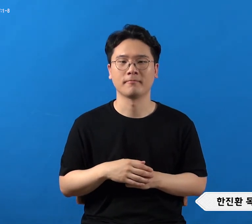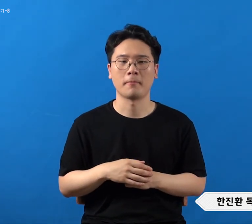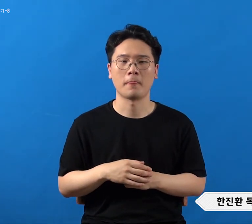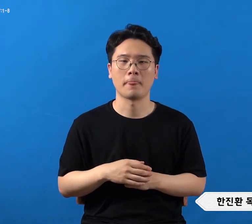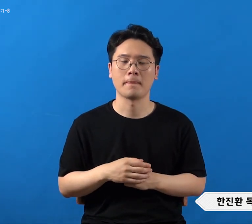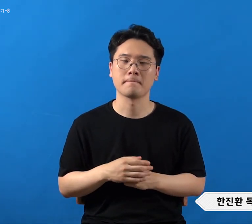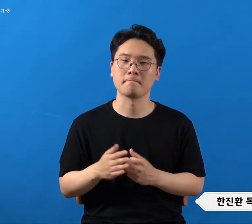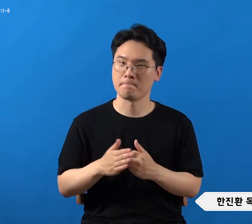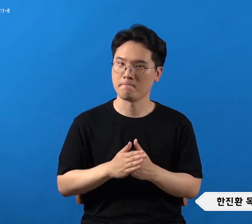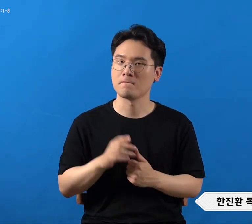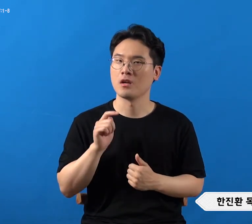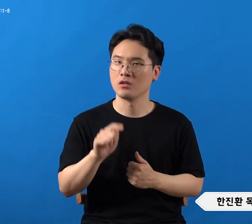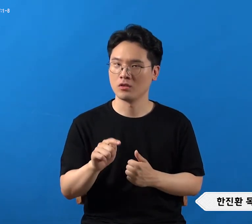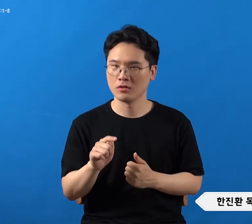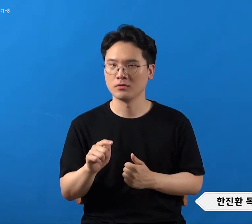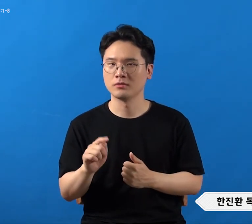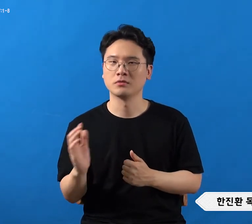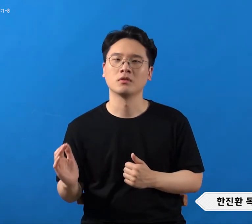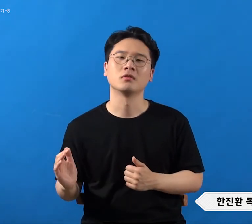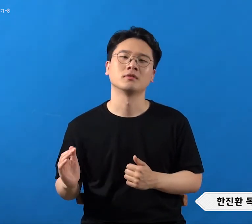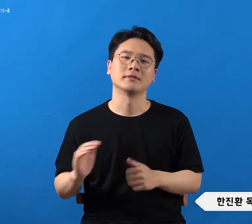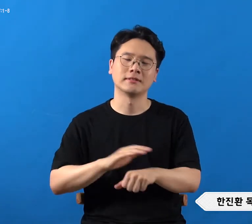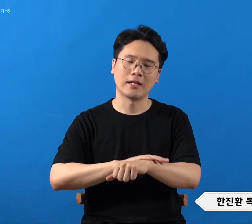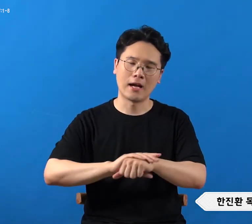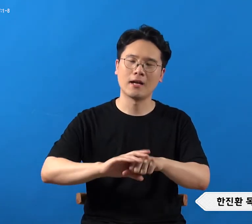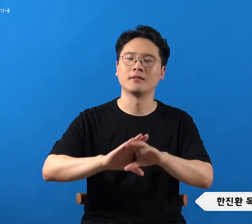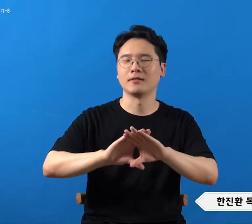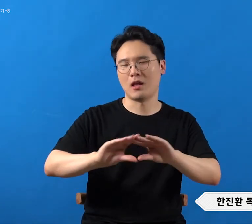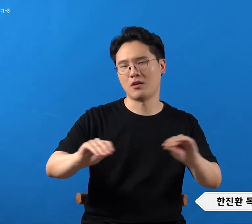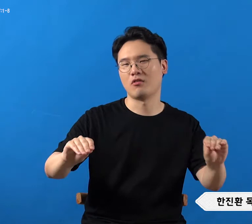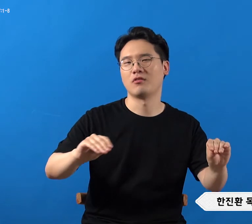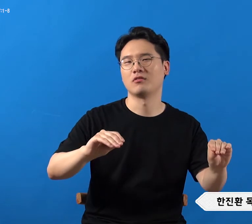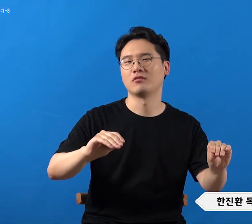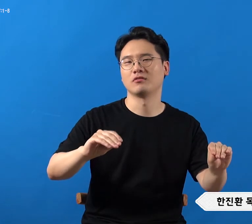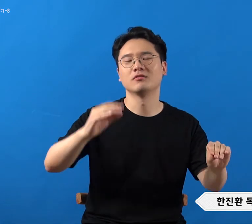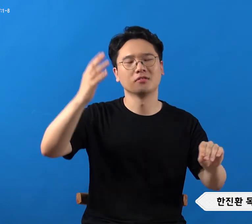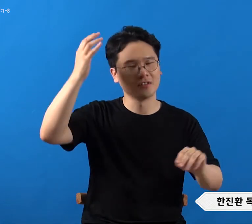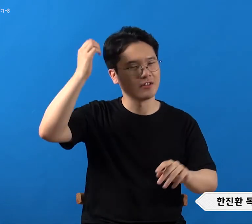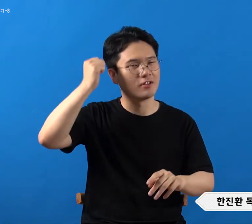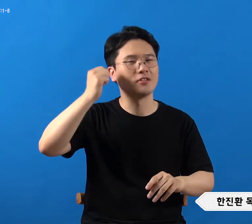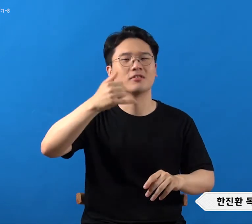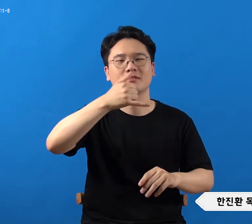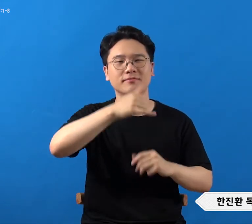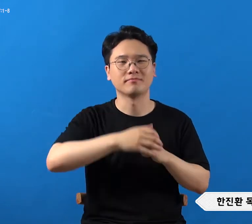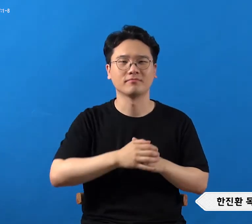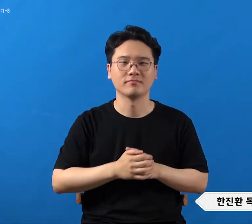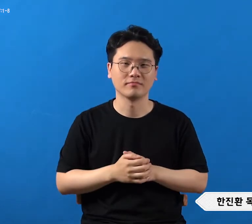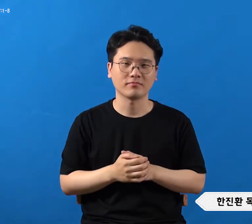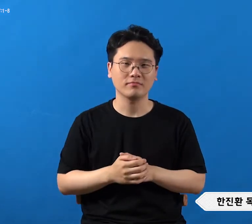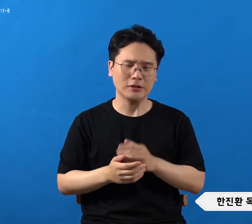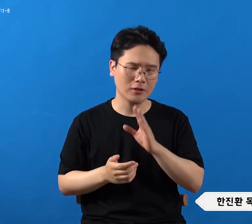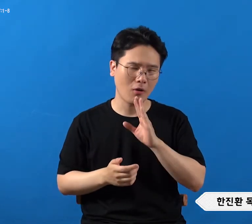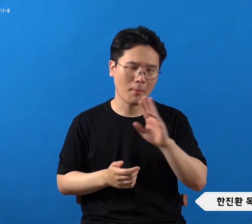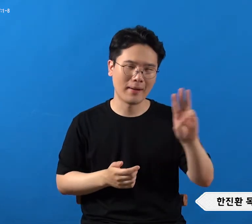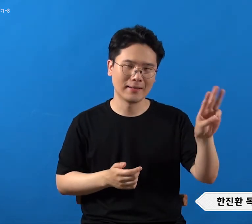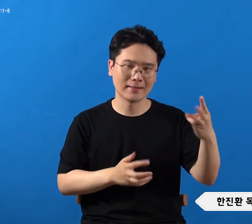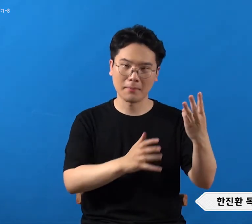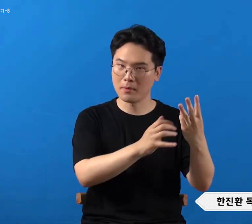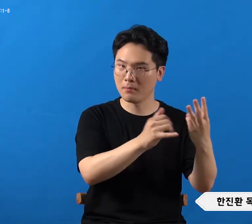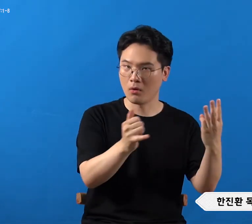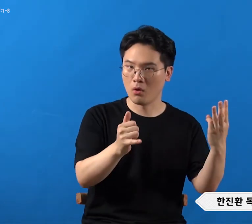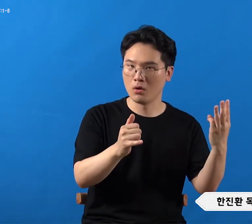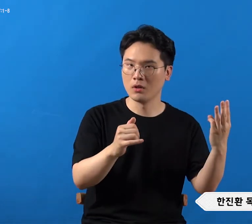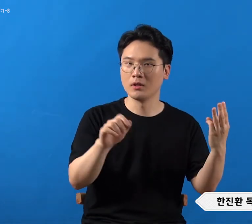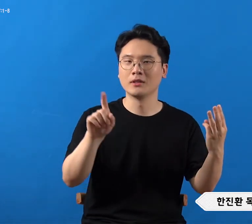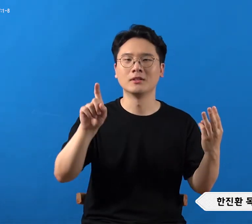그래서 그 고비를 넘겼던 일이 있습니다. 정말 300으로 13만 5천을